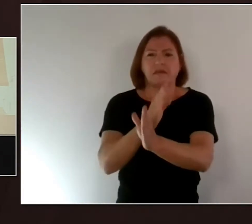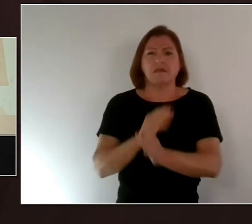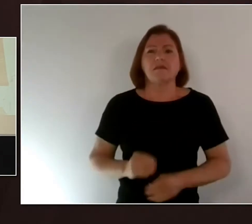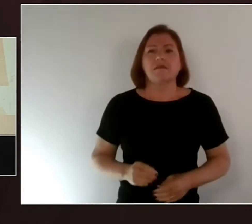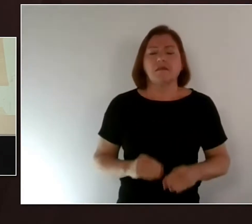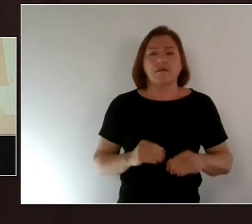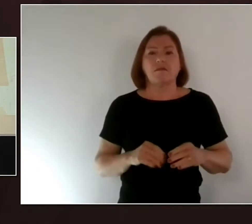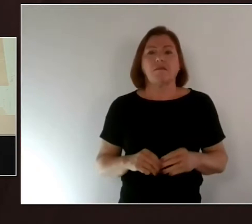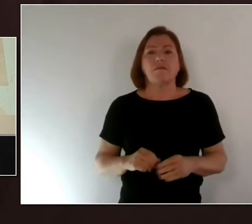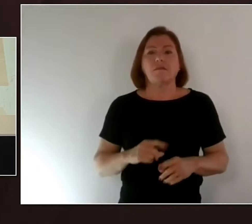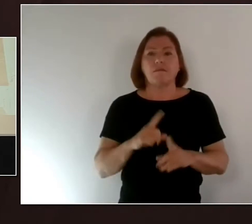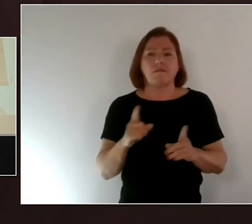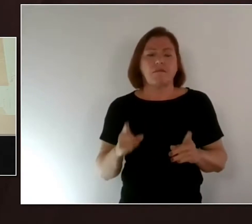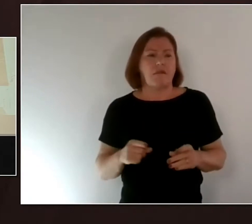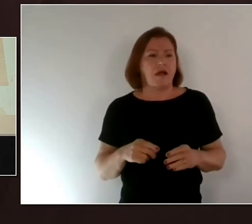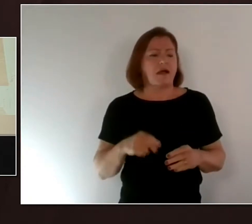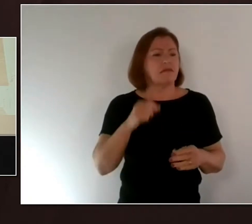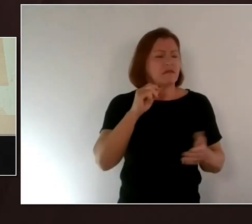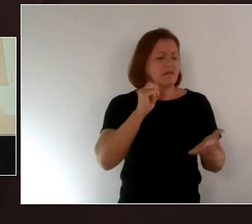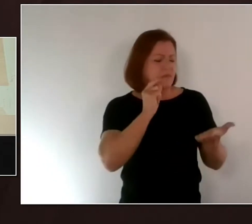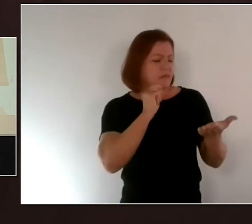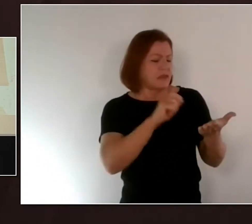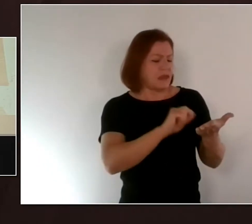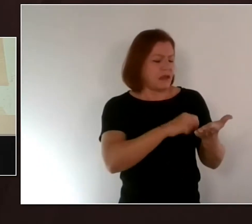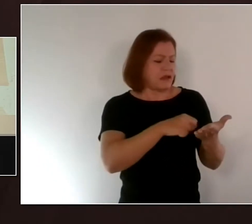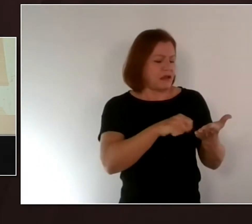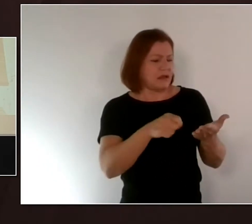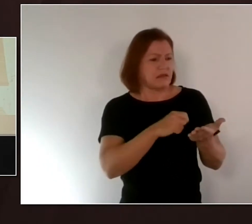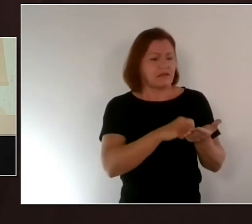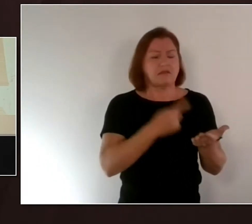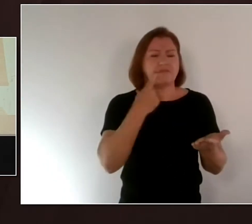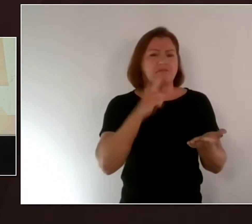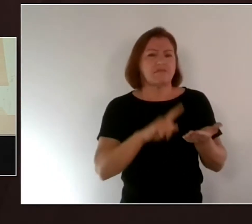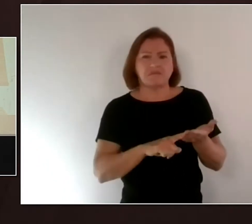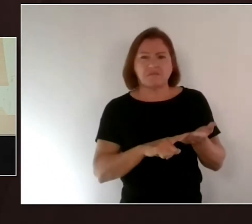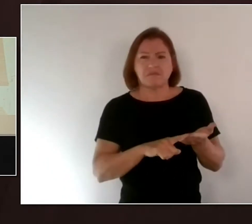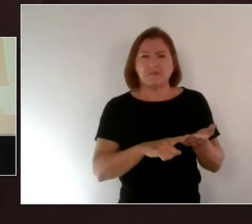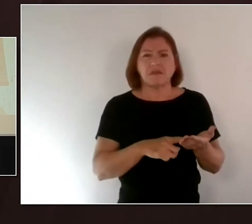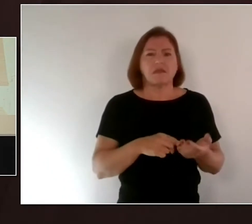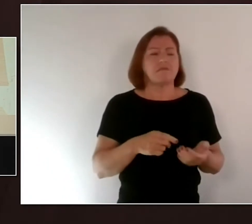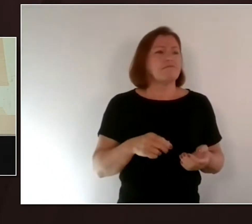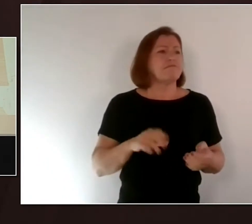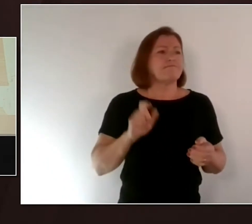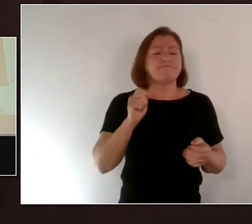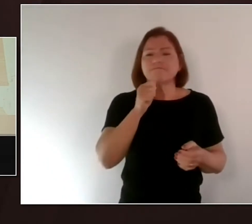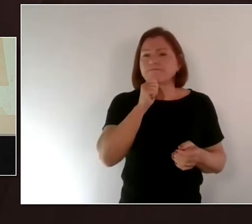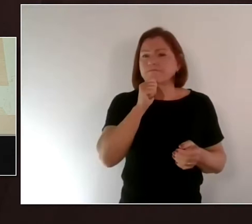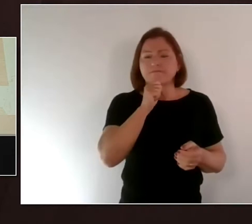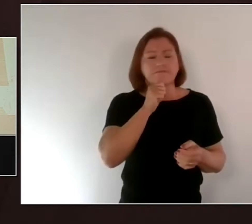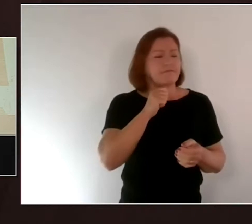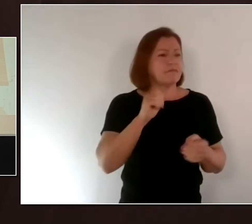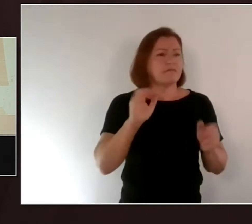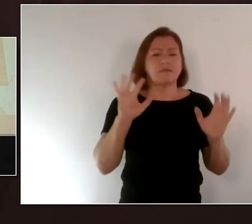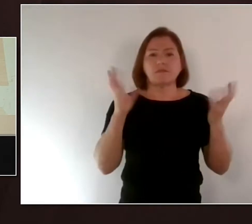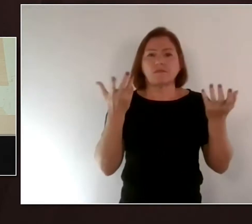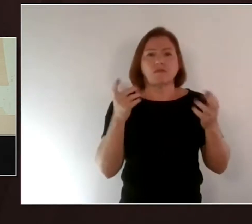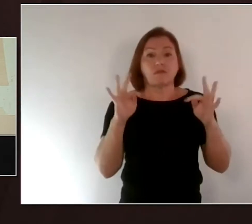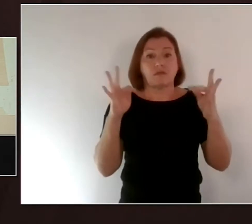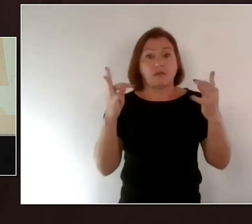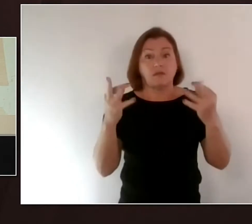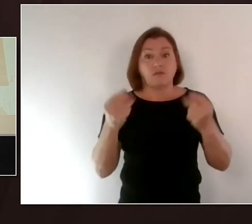acontecido ainda, todos os eventos. Portanto, é uma palavra histórica e também